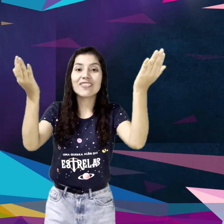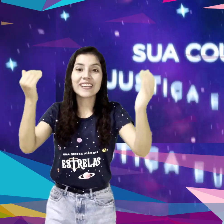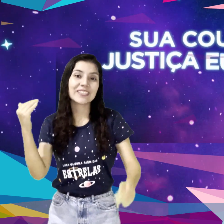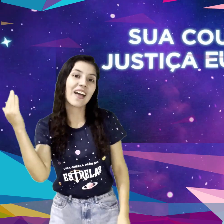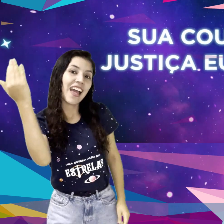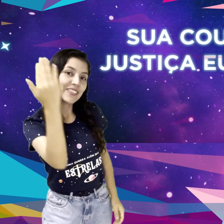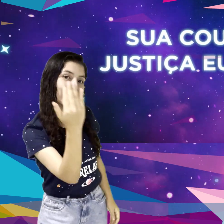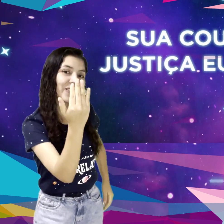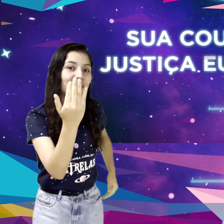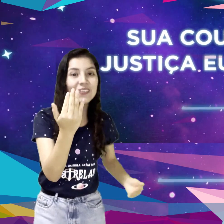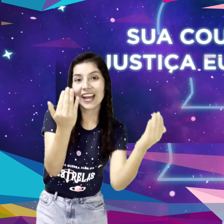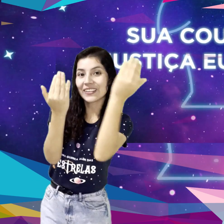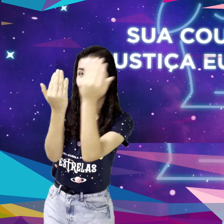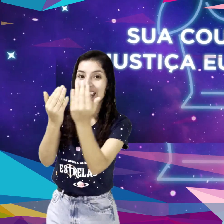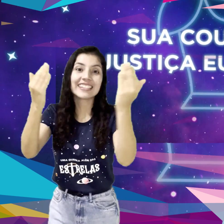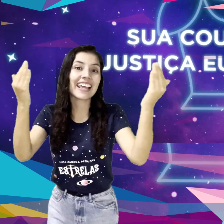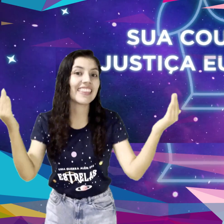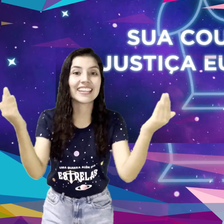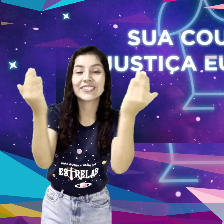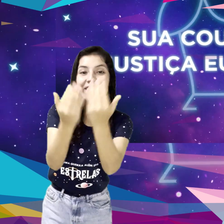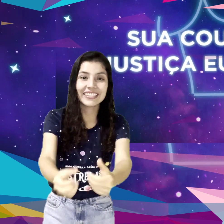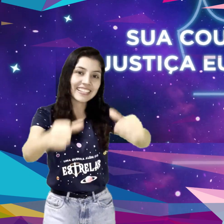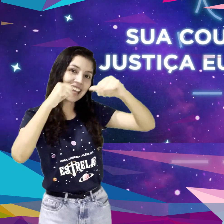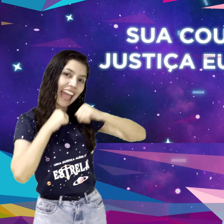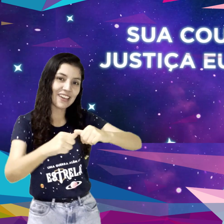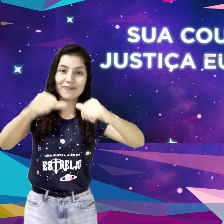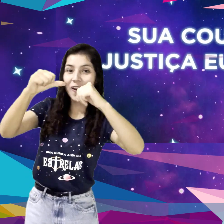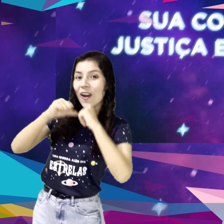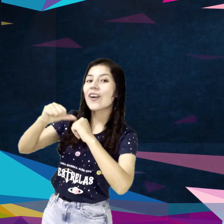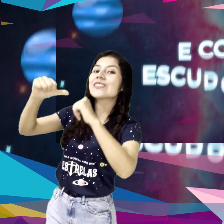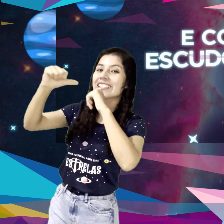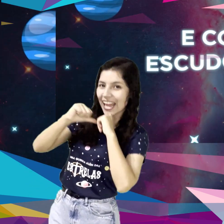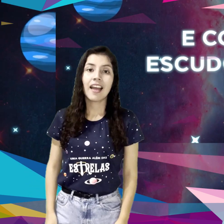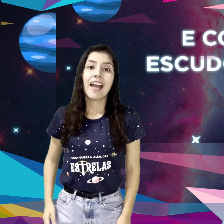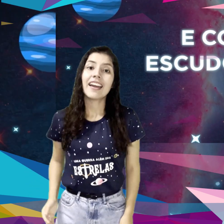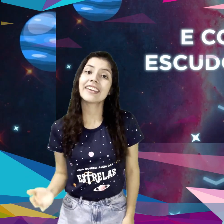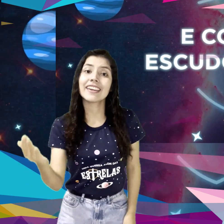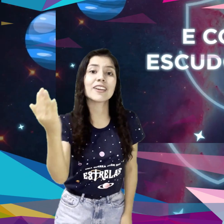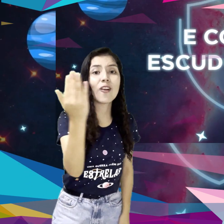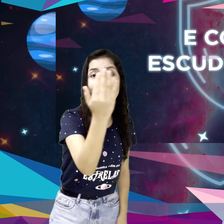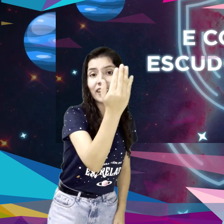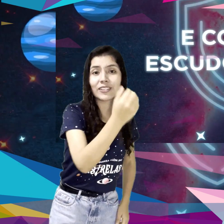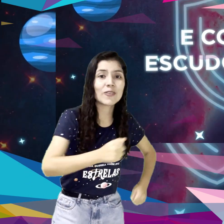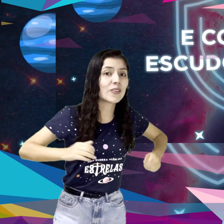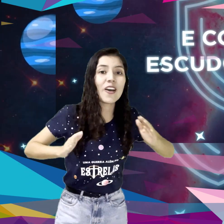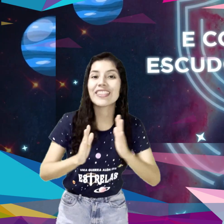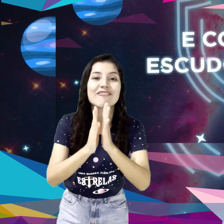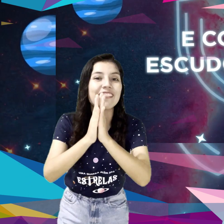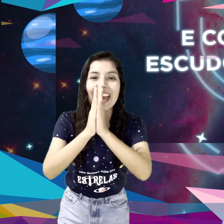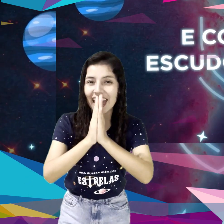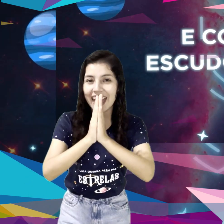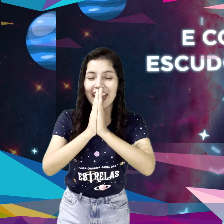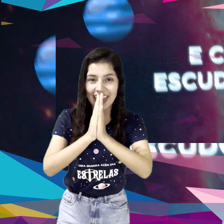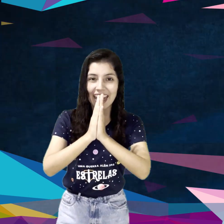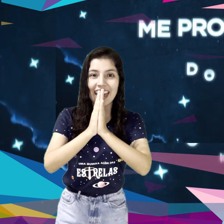salvação, sua coraça de justiça eu vou usar E com o escudo da